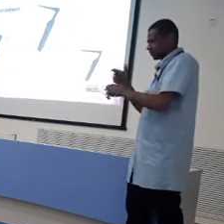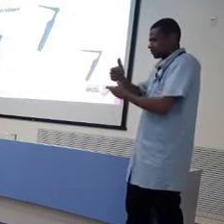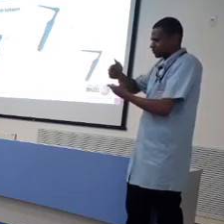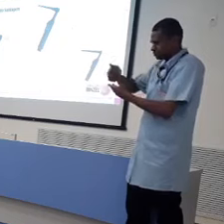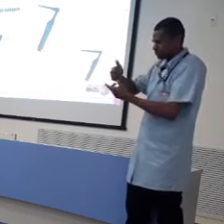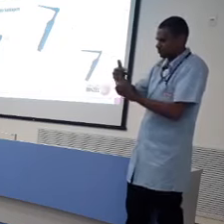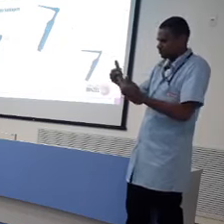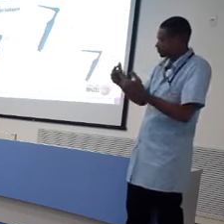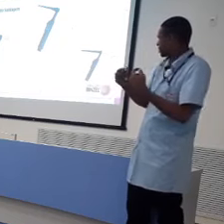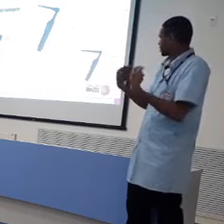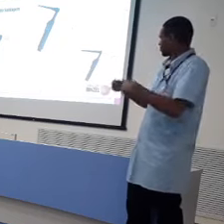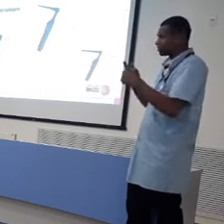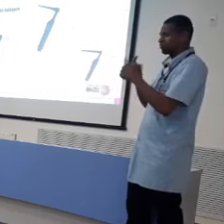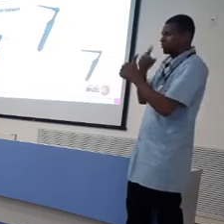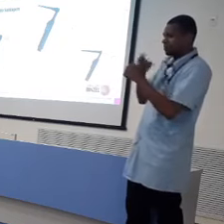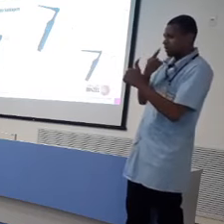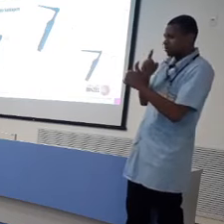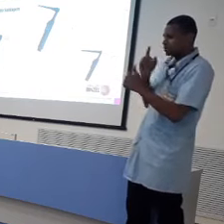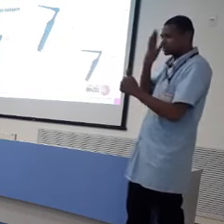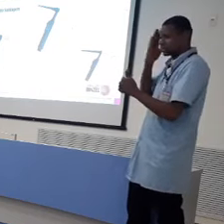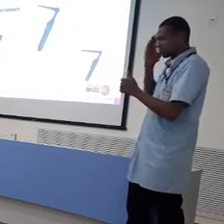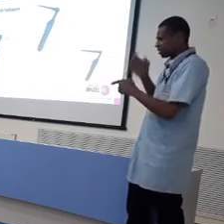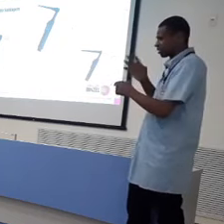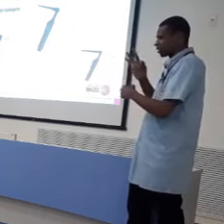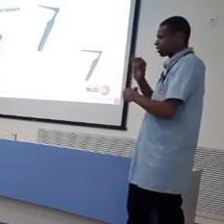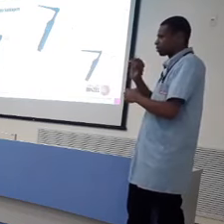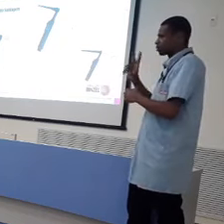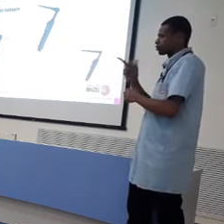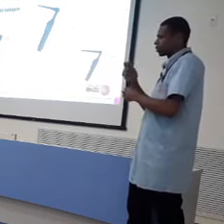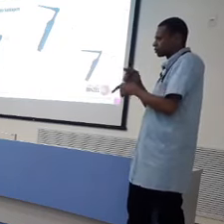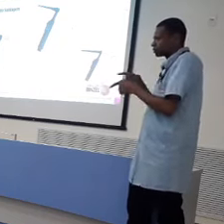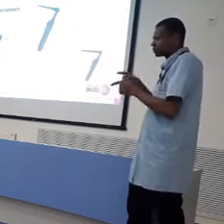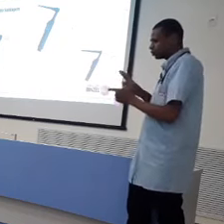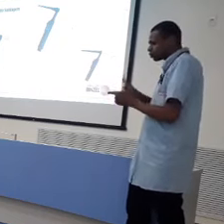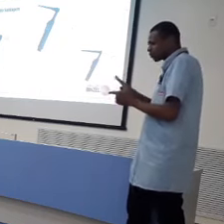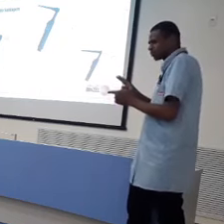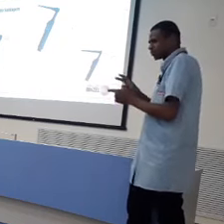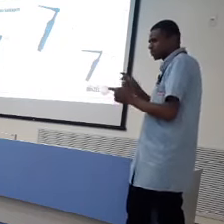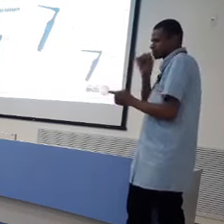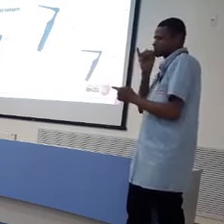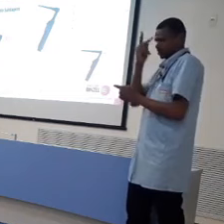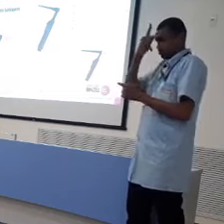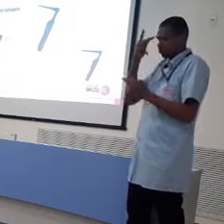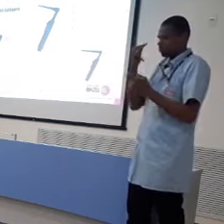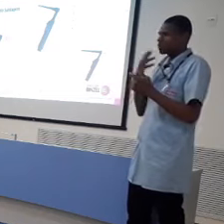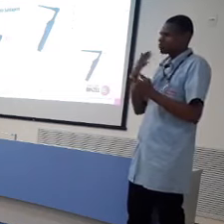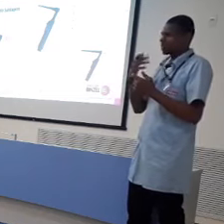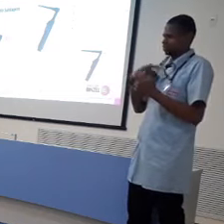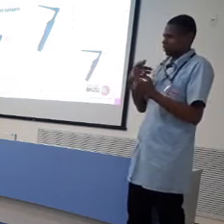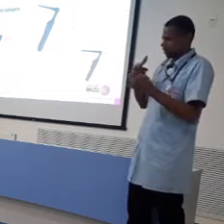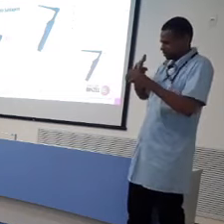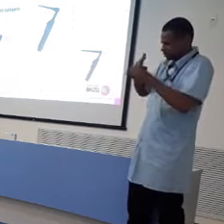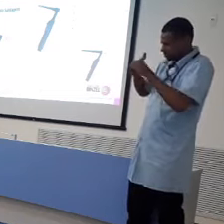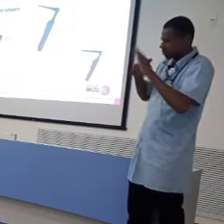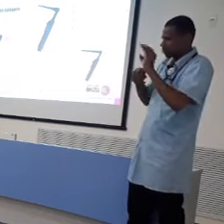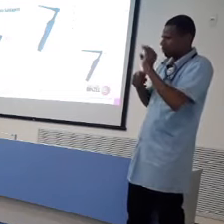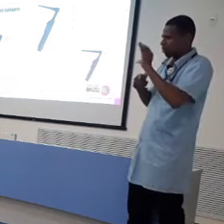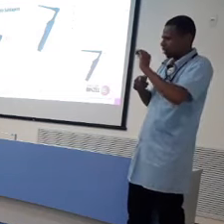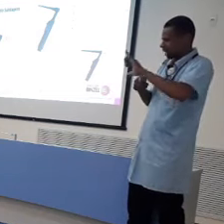certo é identificar a tocha. Às vezes o cara fala, eu quero um bocal número 6. Existem diversos modelos de